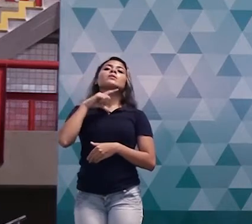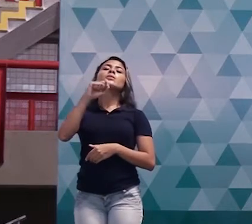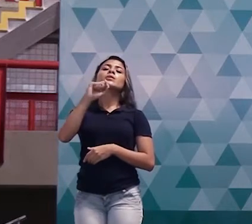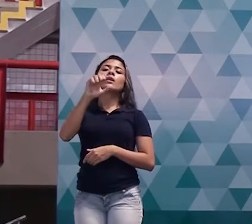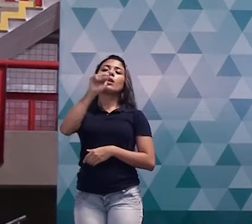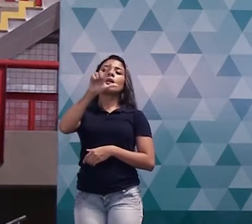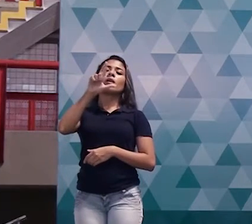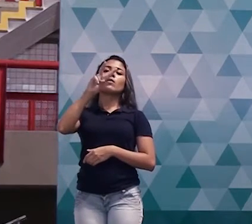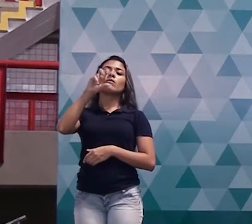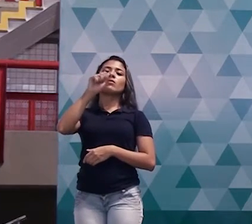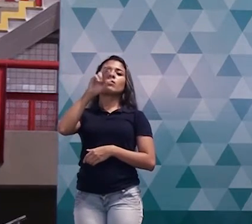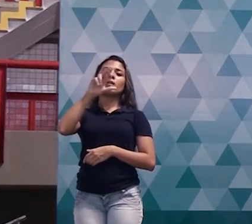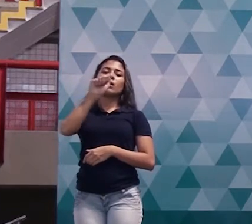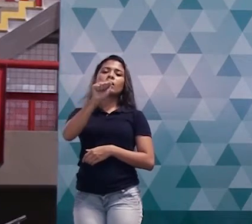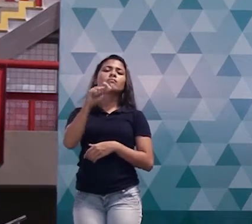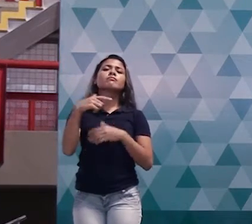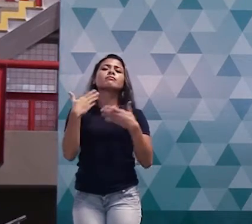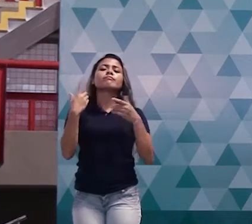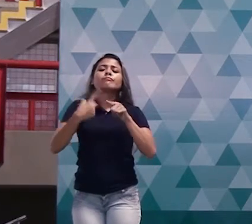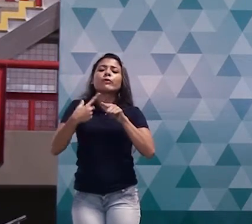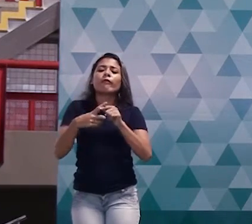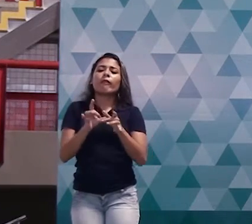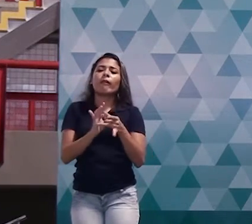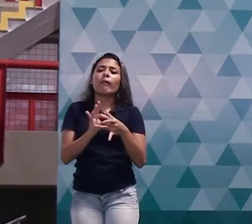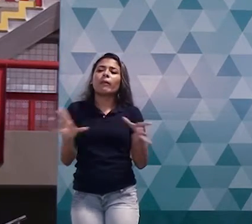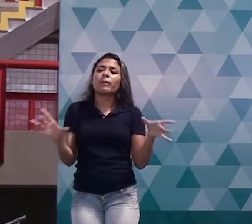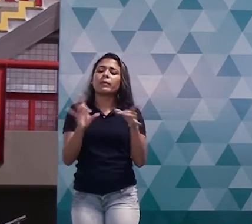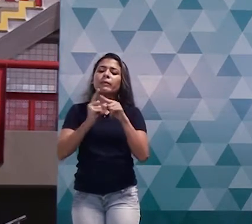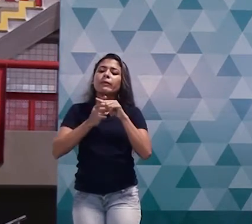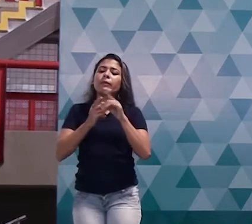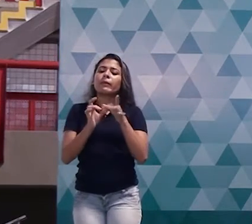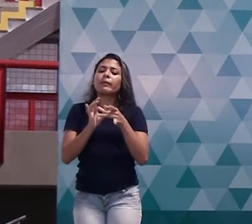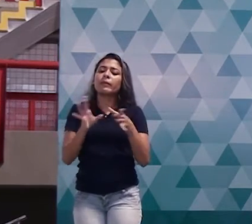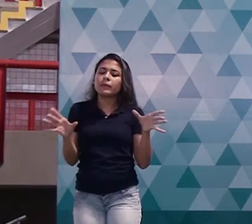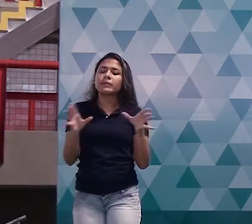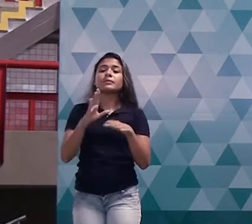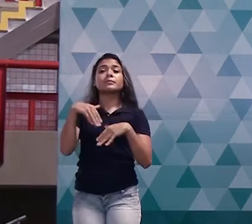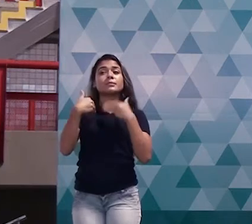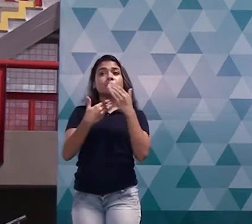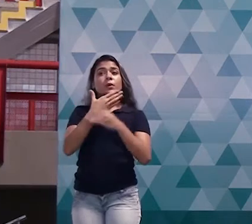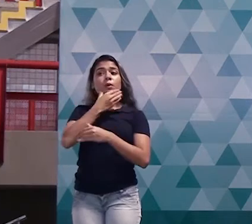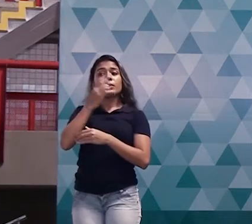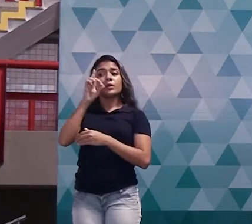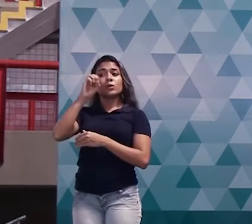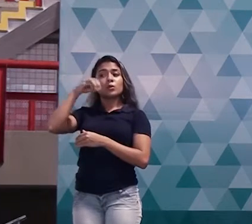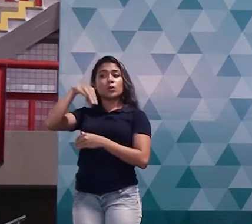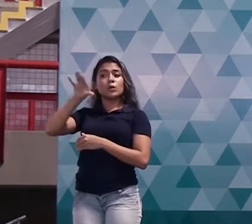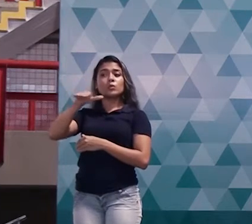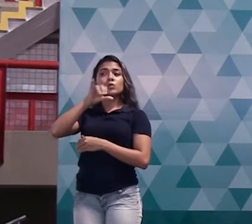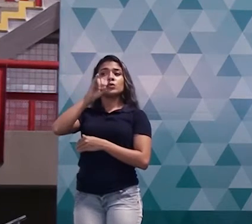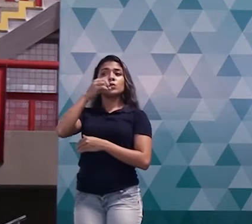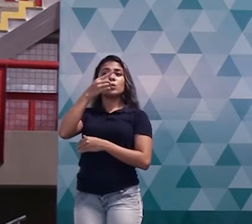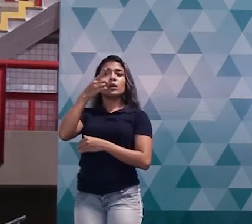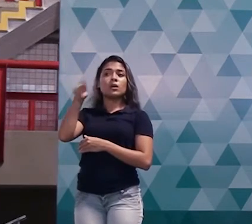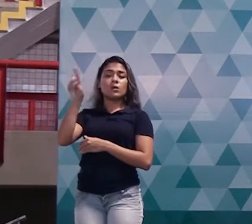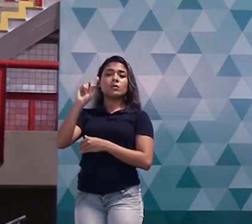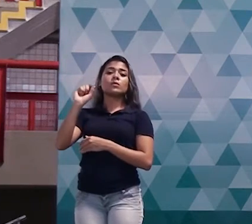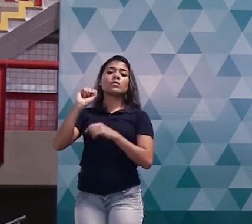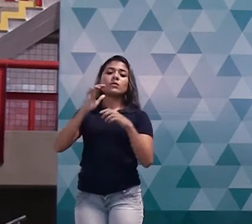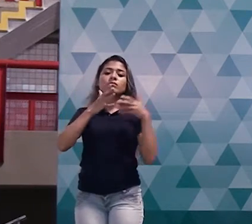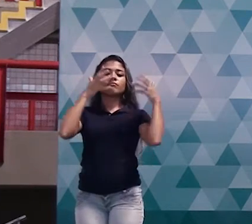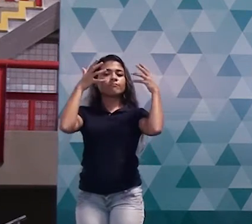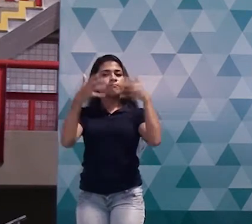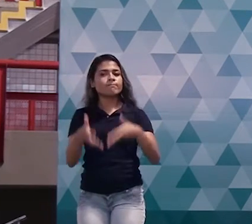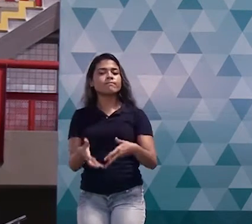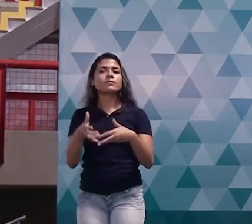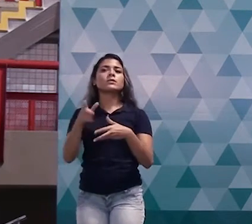no Brasil. Esse ano, por que ele liberou? Me diga uma coisa. Quando Dom João foi para cá, Portugal não estava dominado